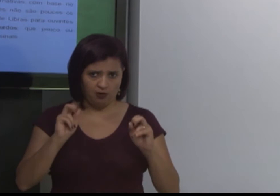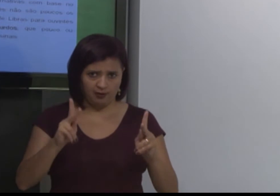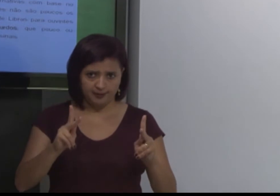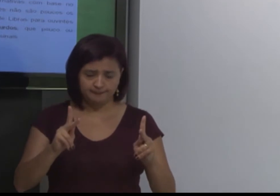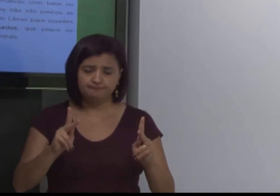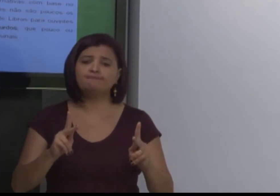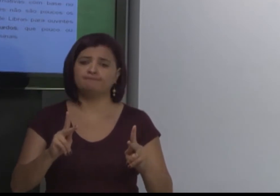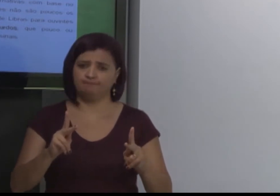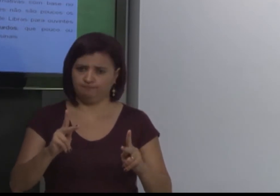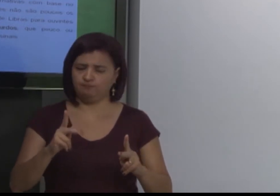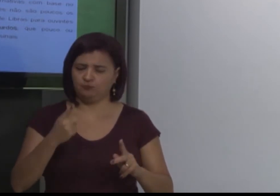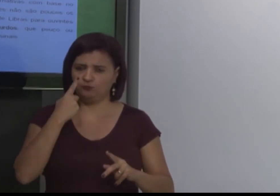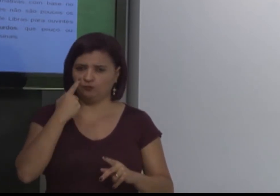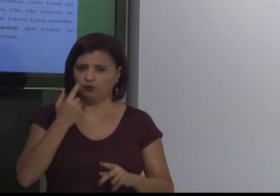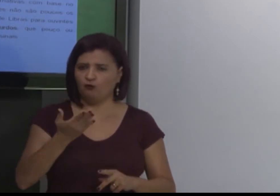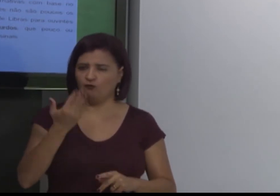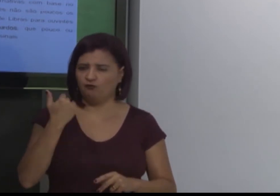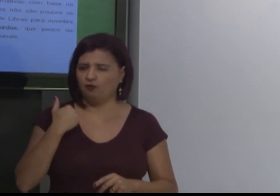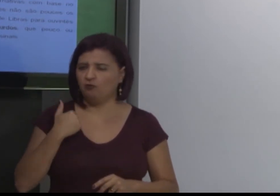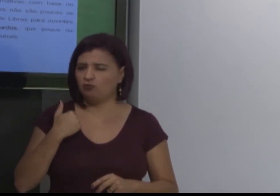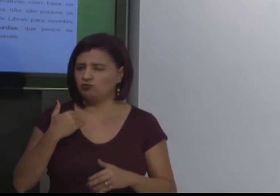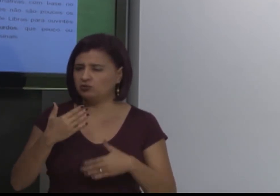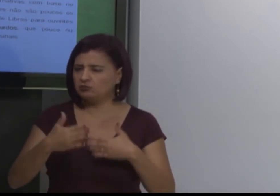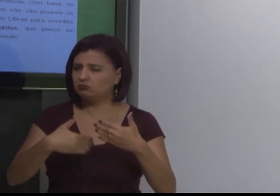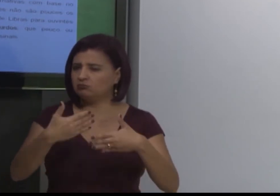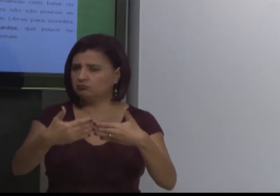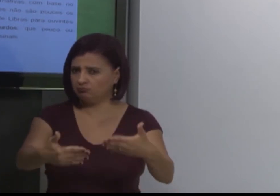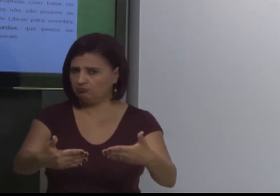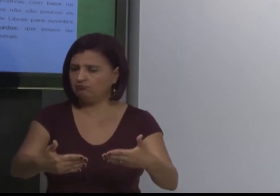ver. Vamos conhecer um pouco mais.